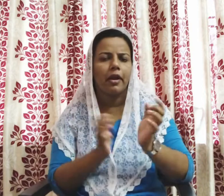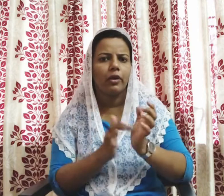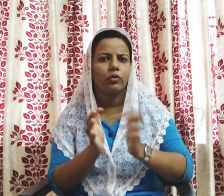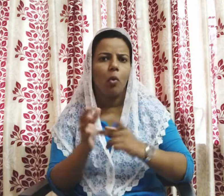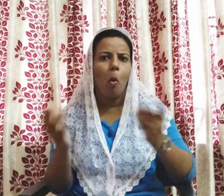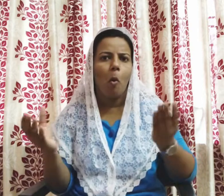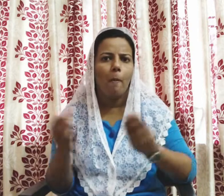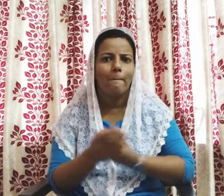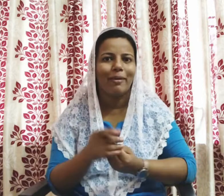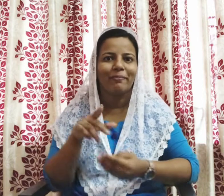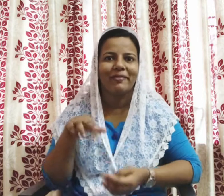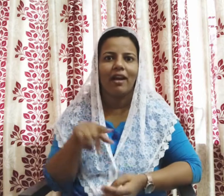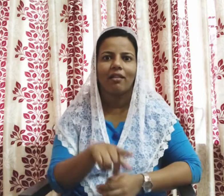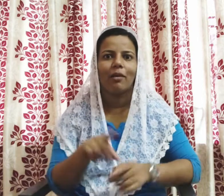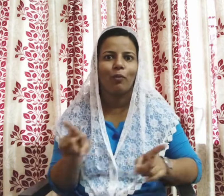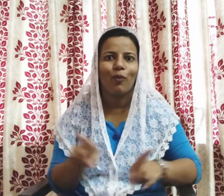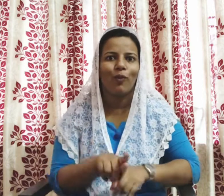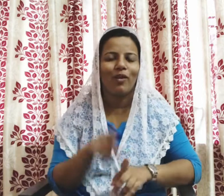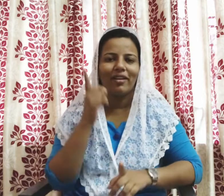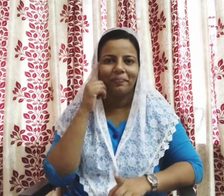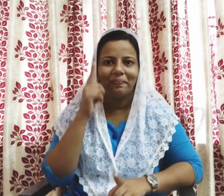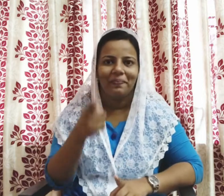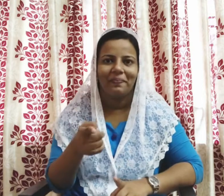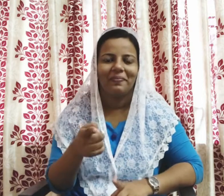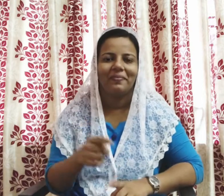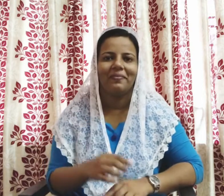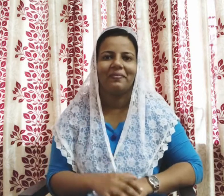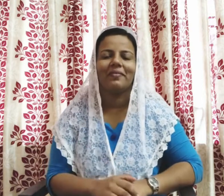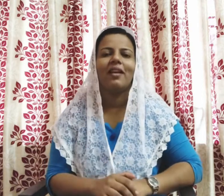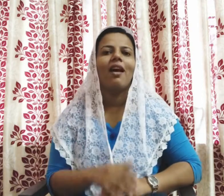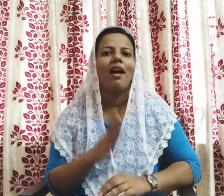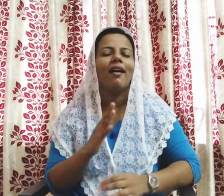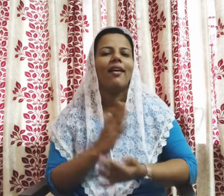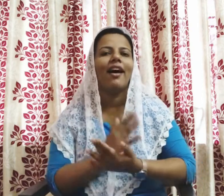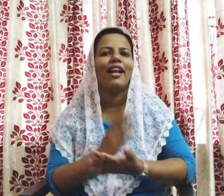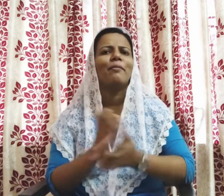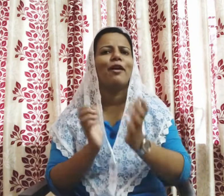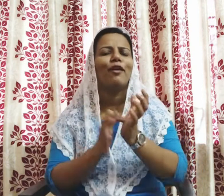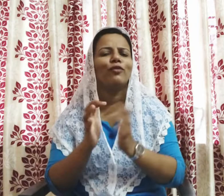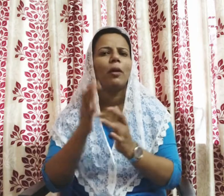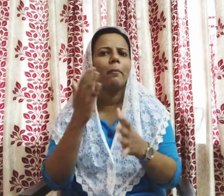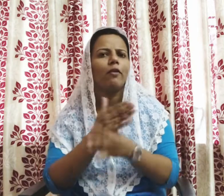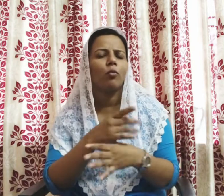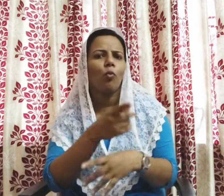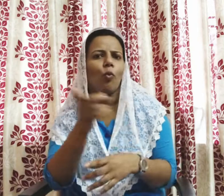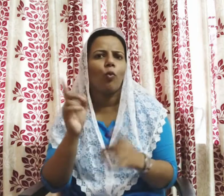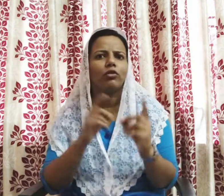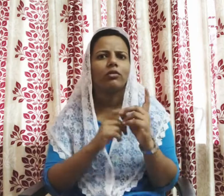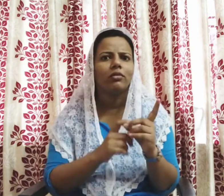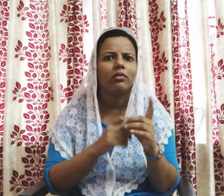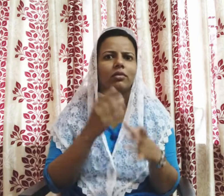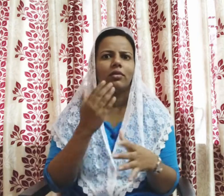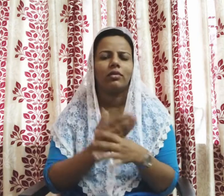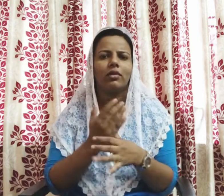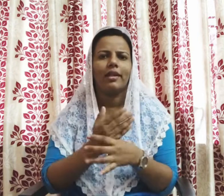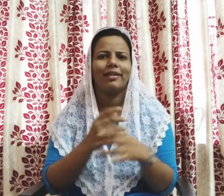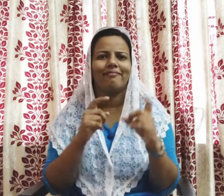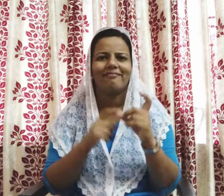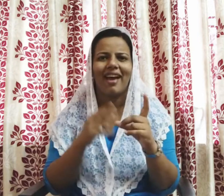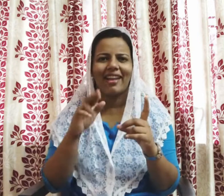കൂടെ നടന്നവരാണെന്ന് തോന്നുന്നു എന്ന് പറഞ്ഞു. അതായത് യേശുവിൻ്റെ നടന്നവർ, കാരണം യേശുവിൻ്റെ പ്രവൃത്തി ഇവരിലൂടെ വെളിപ്പെടാൻ തുടങ്ങി.